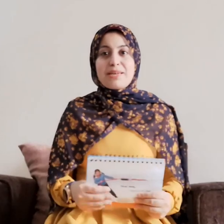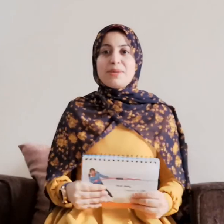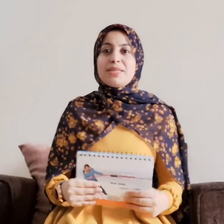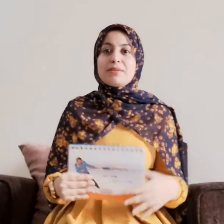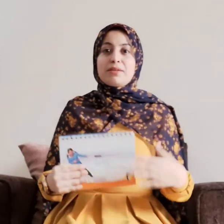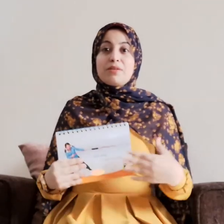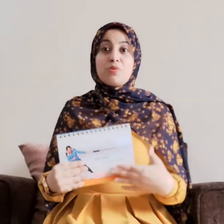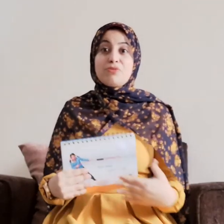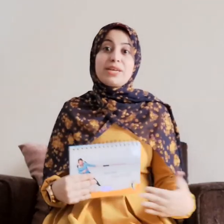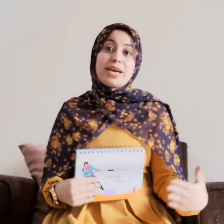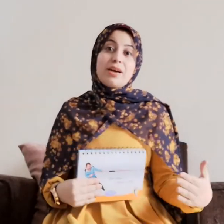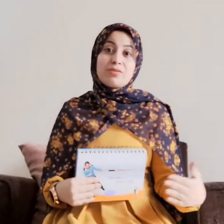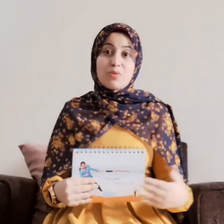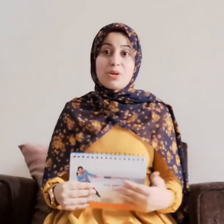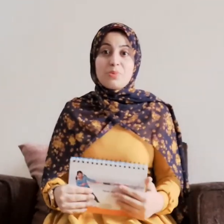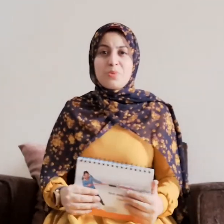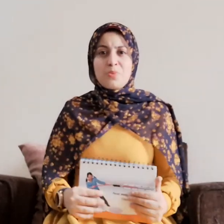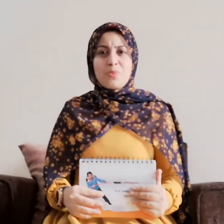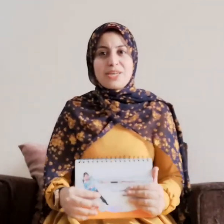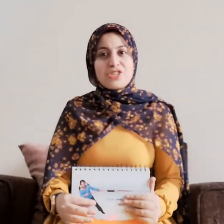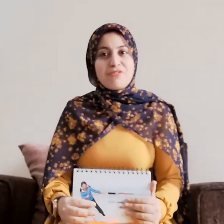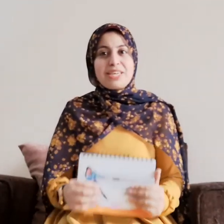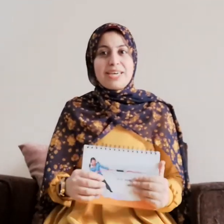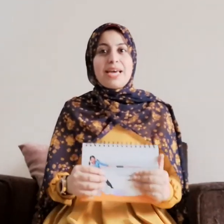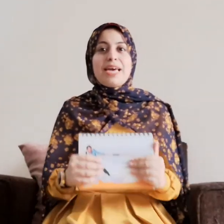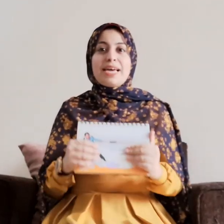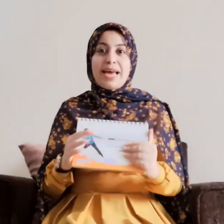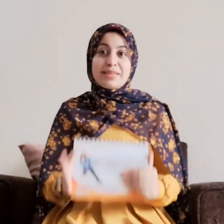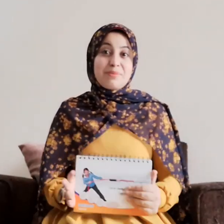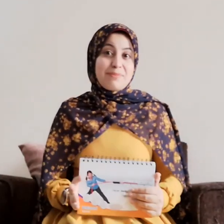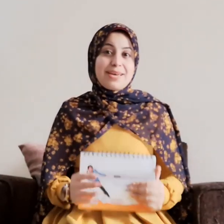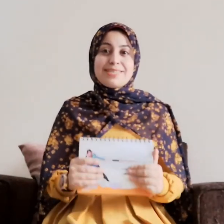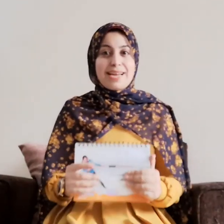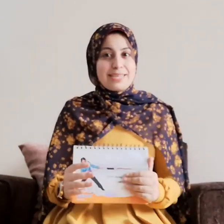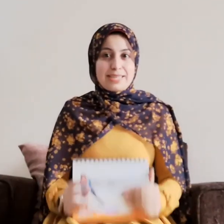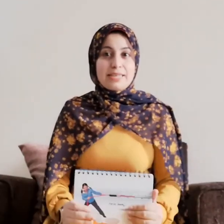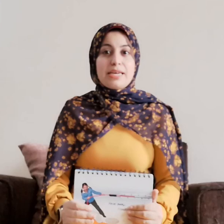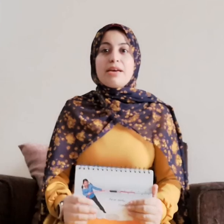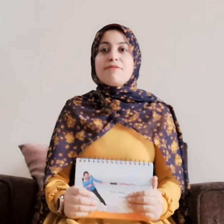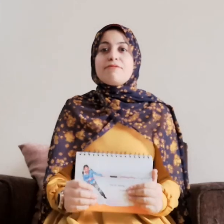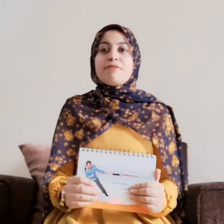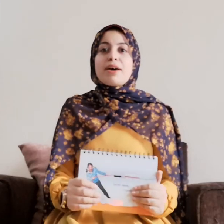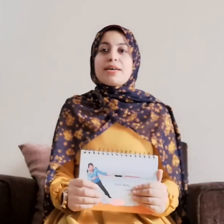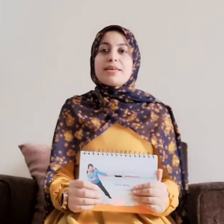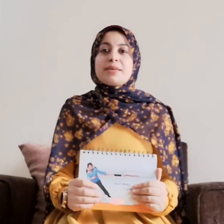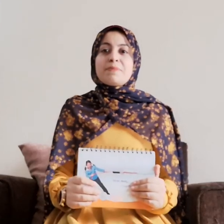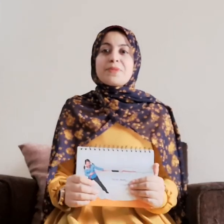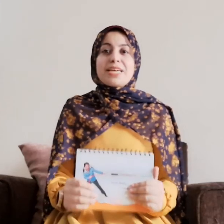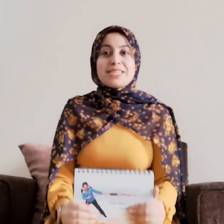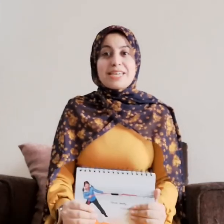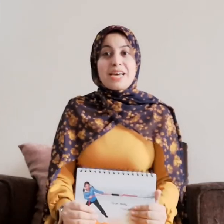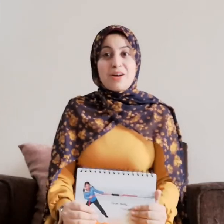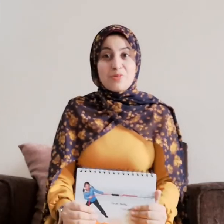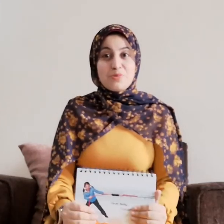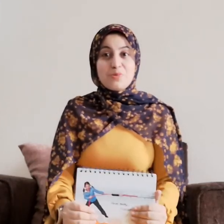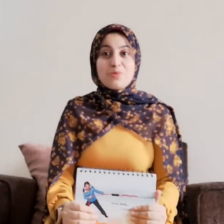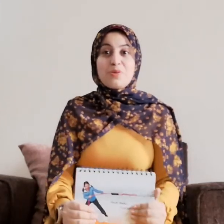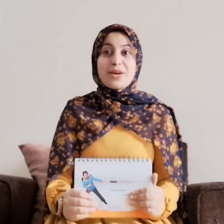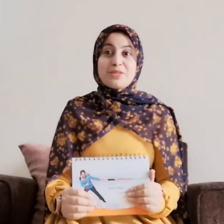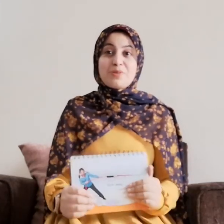بـ5 كلمات الحروف اللي جايه هتطول قوي، وانا شايفه ان هي لحد ما سهله جدا. فأنا هستنى آرائكم، كل واحد يقول